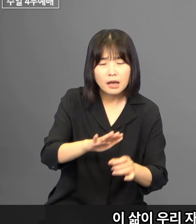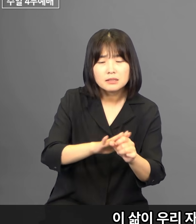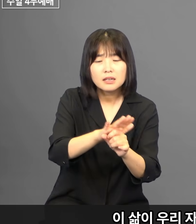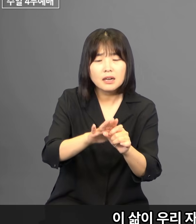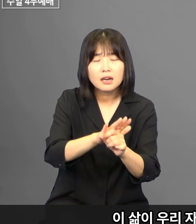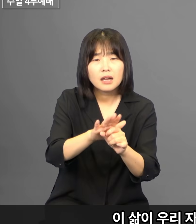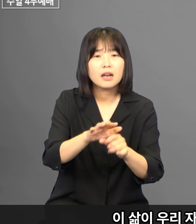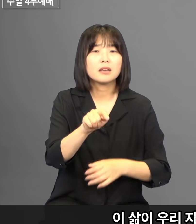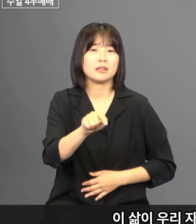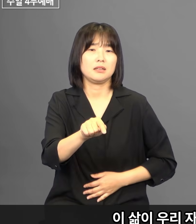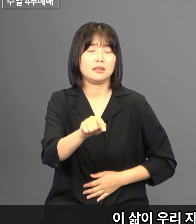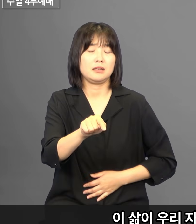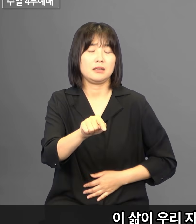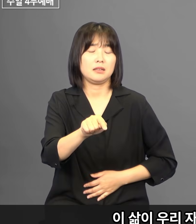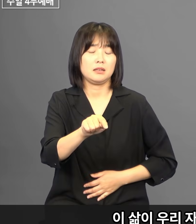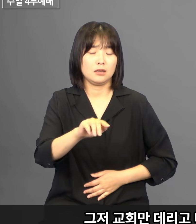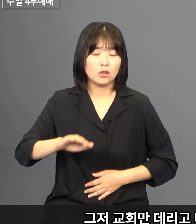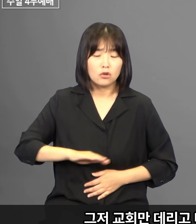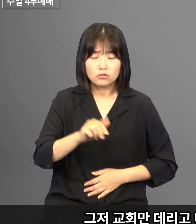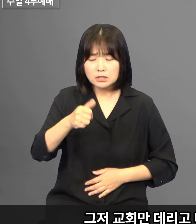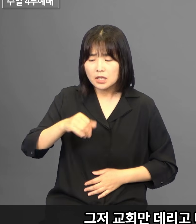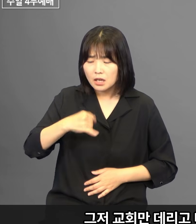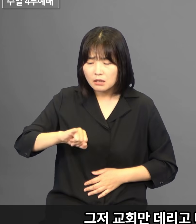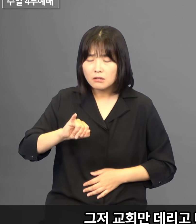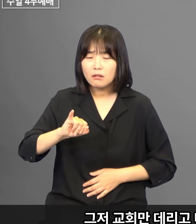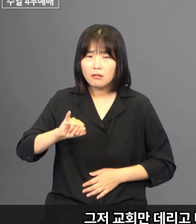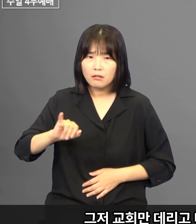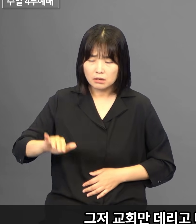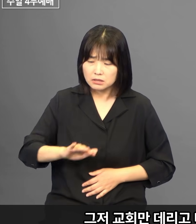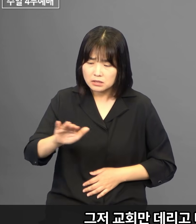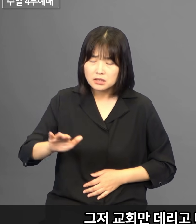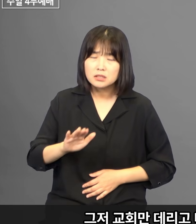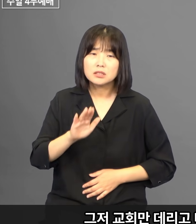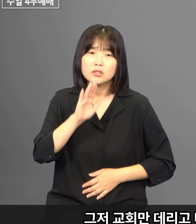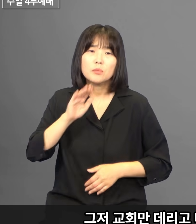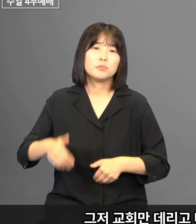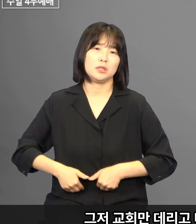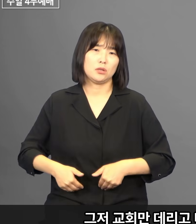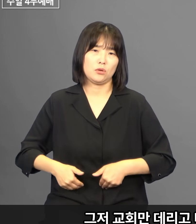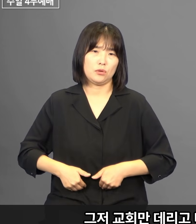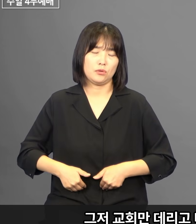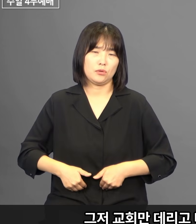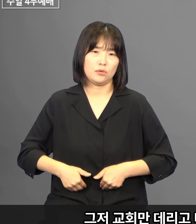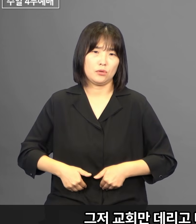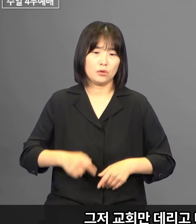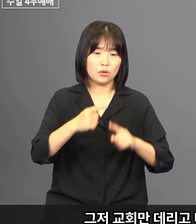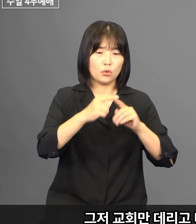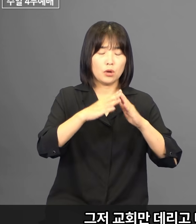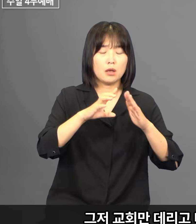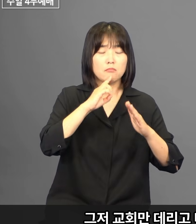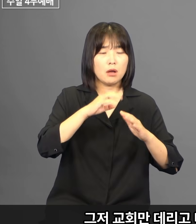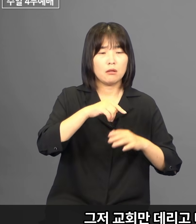우리 자녀들에게 필요한 거예요. 그저 교회만 데리고 나오는 것 능사가 아닌 거예요.